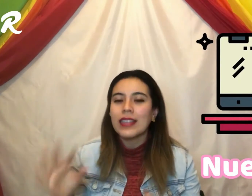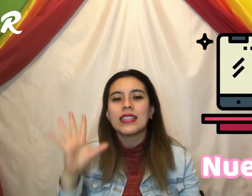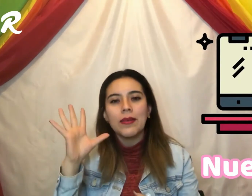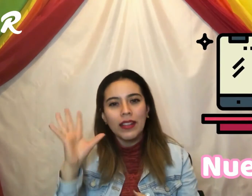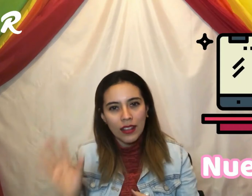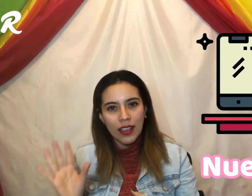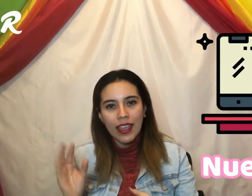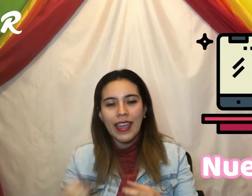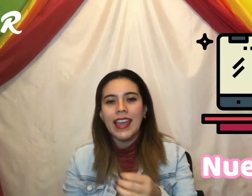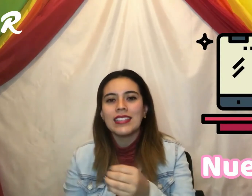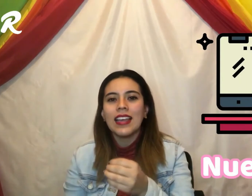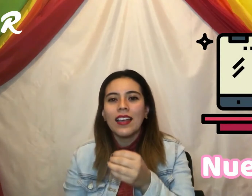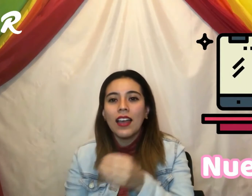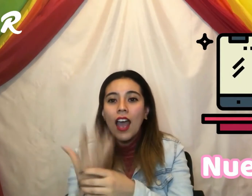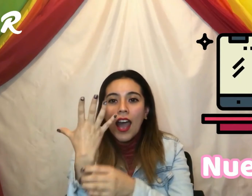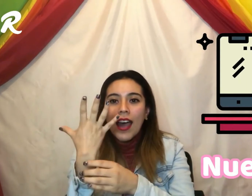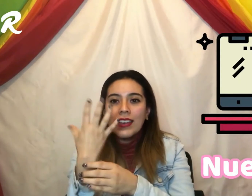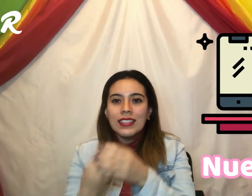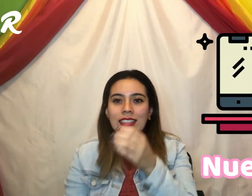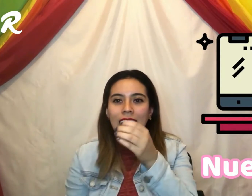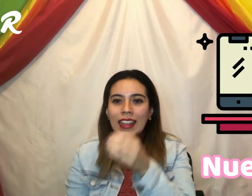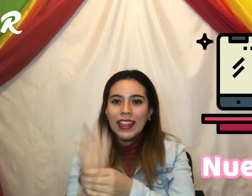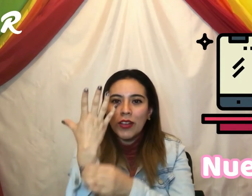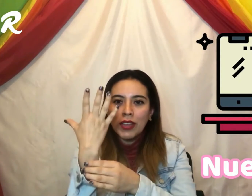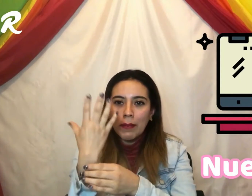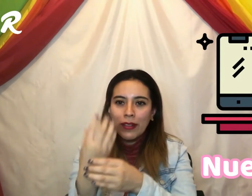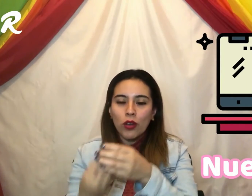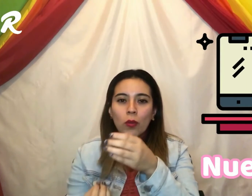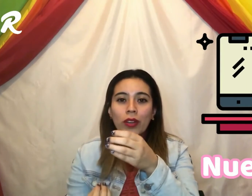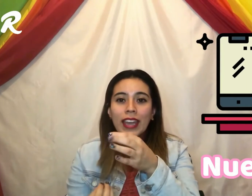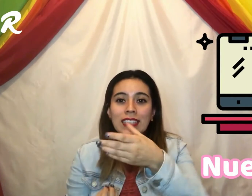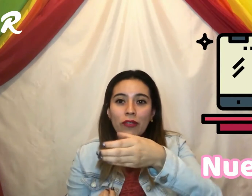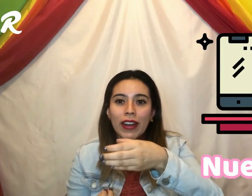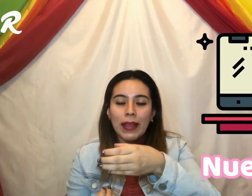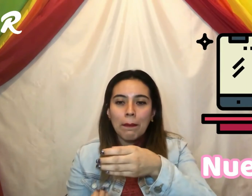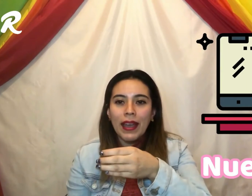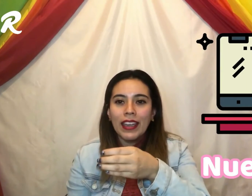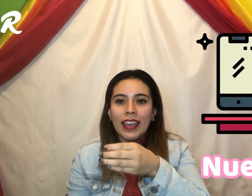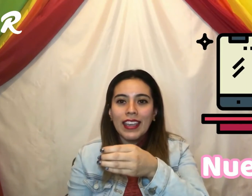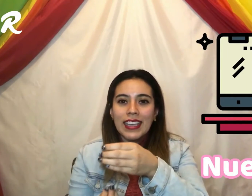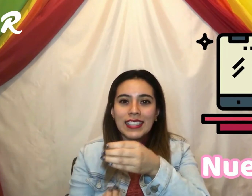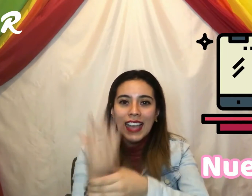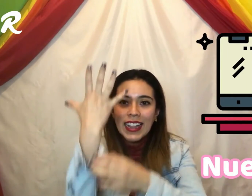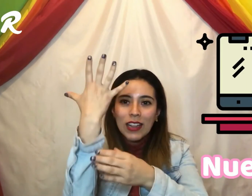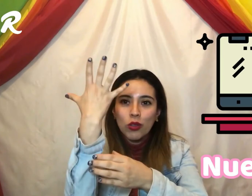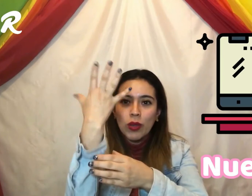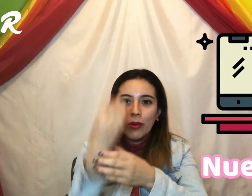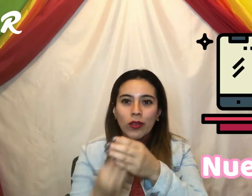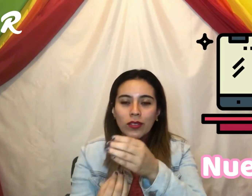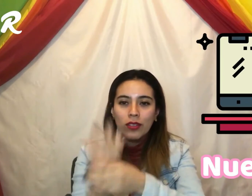escriben, esa sale de la otra mano, como que este fuera el empaque y sale lo nuevo.